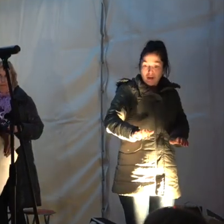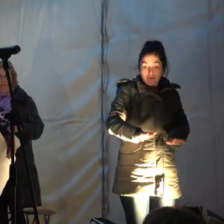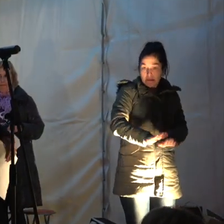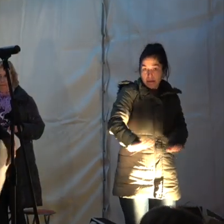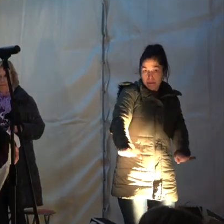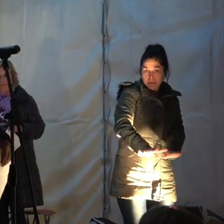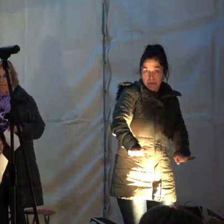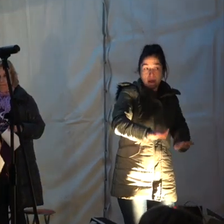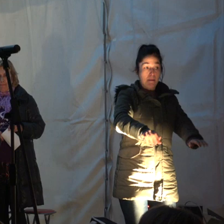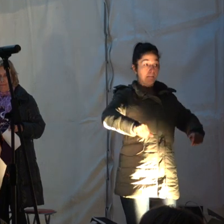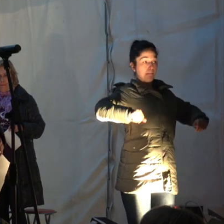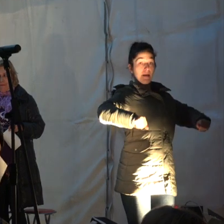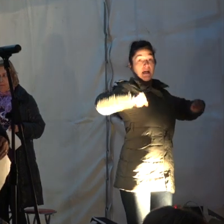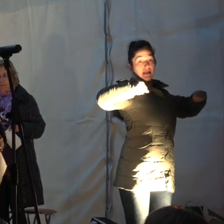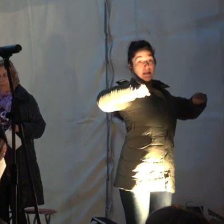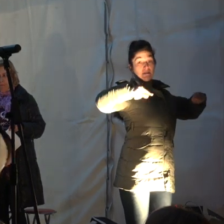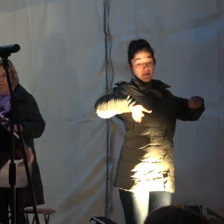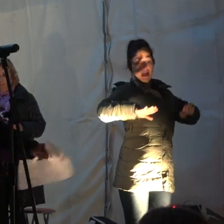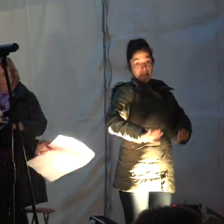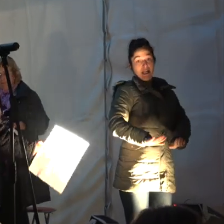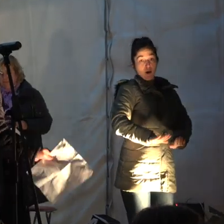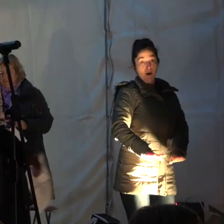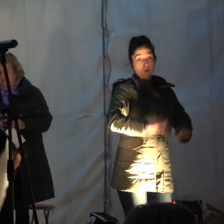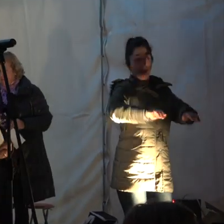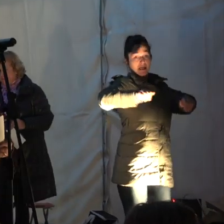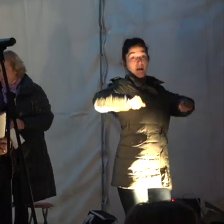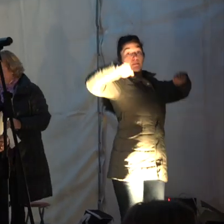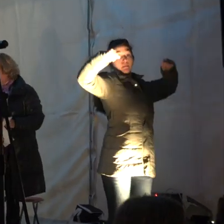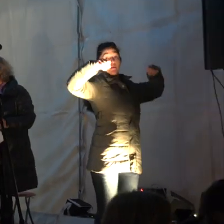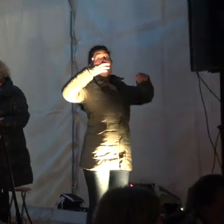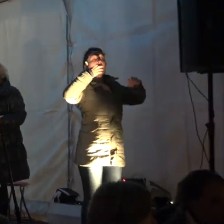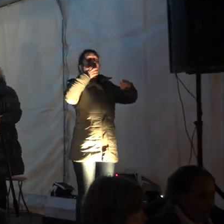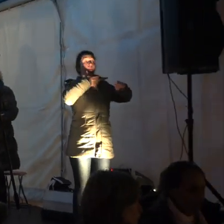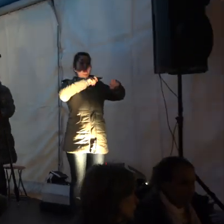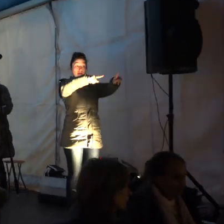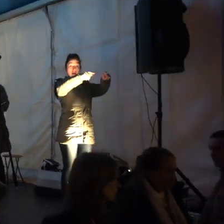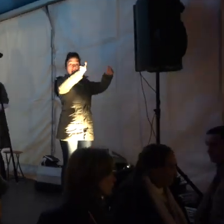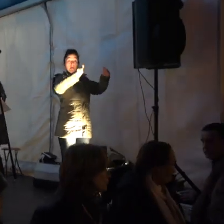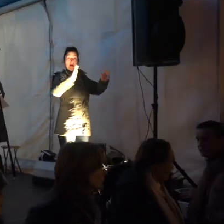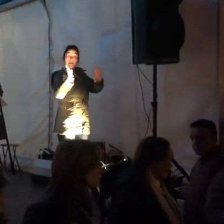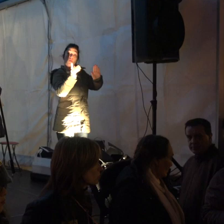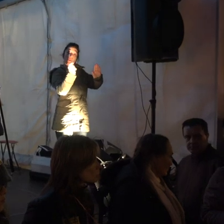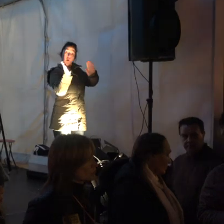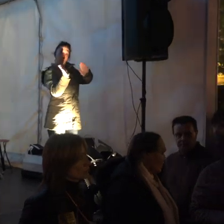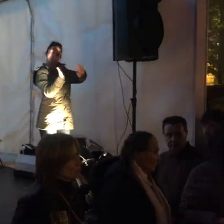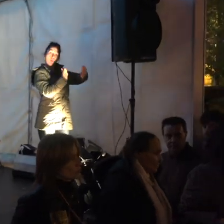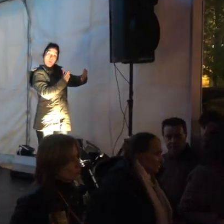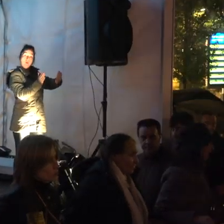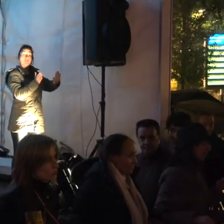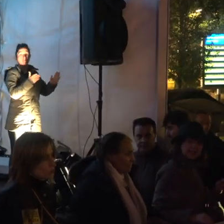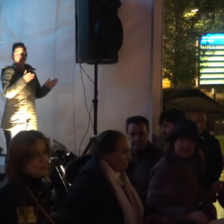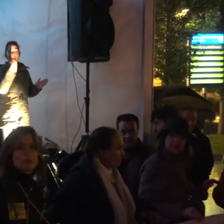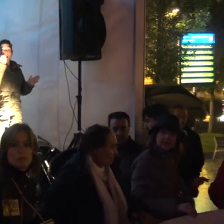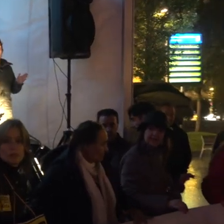están con la pancarta, si se pudiera desplazar a un lado, lo ibais a poder mejor ver todos. Los móviles, si se puede, en